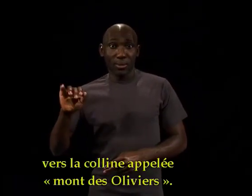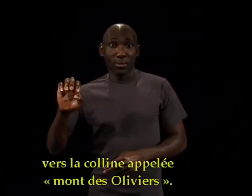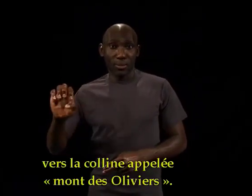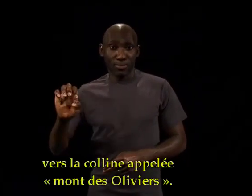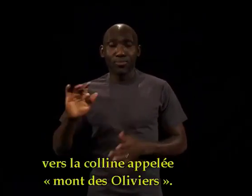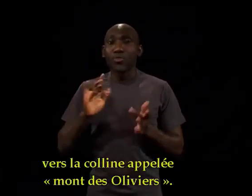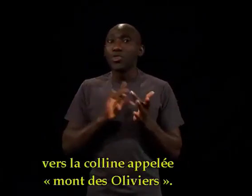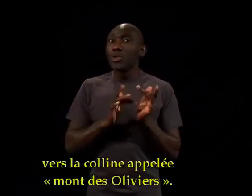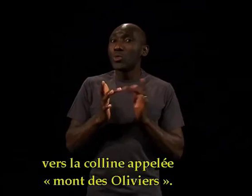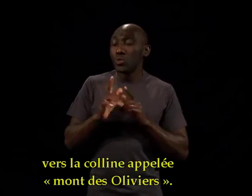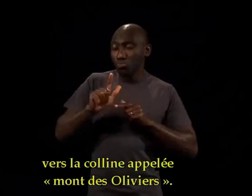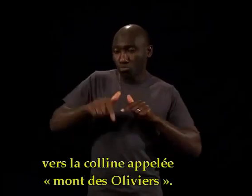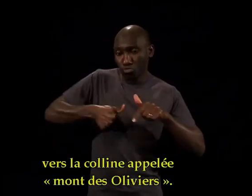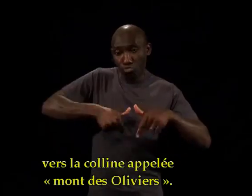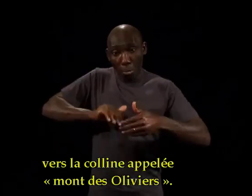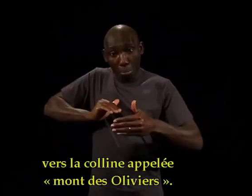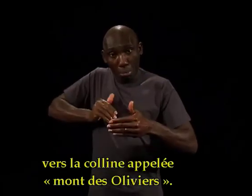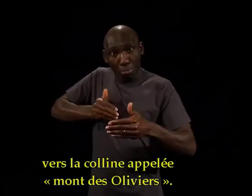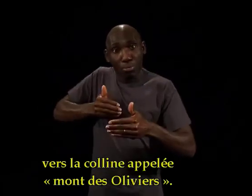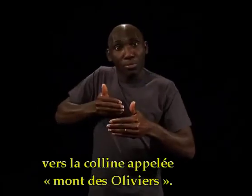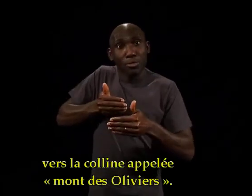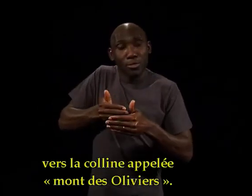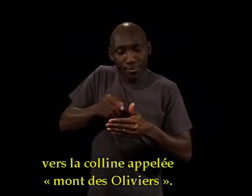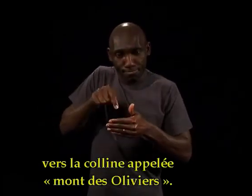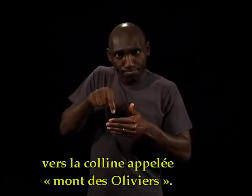vers la colline appelée Mont des Oliviers.